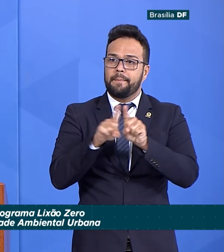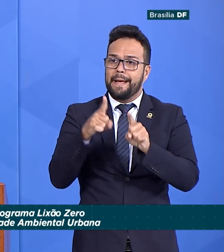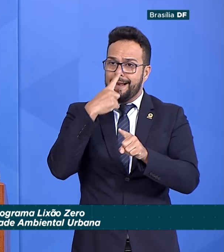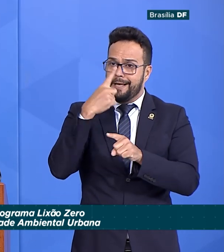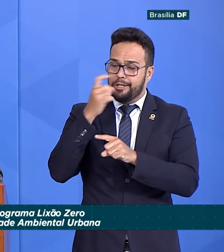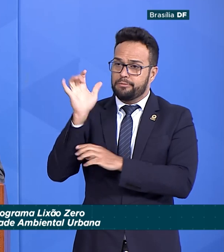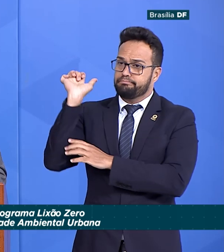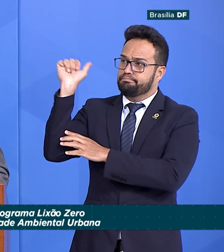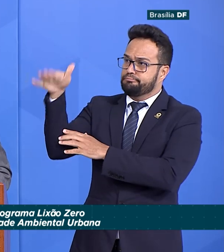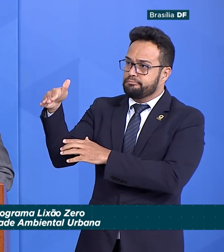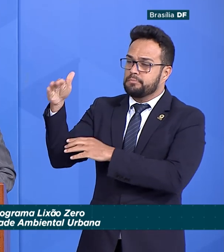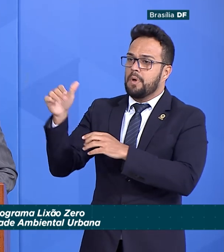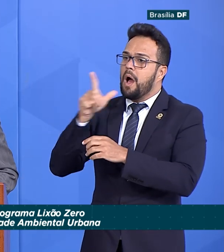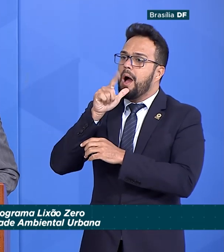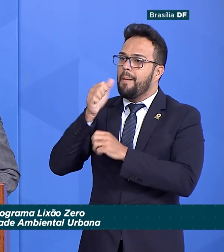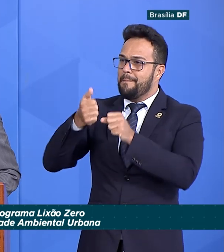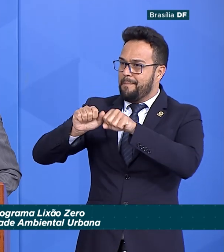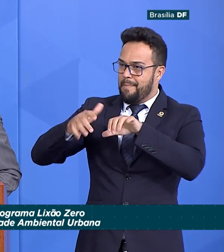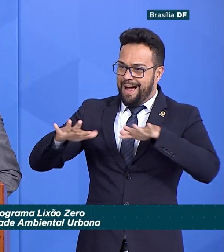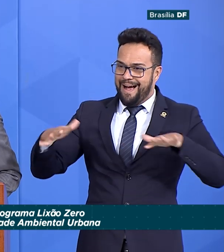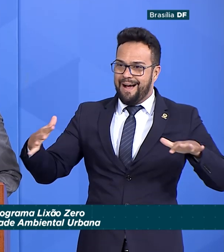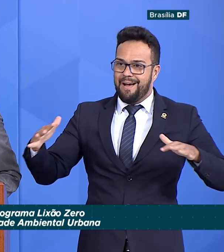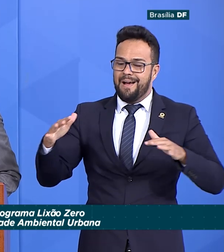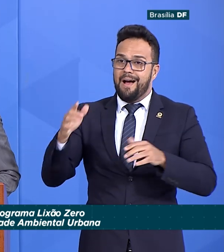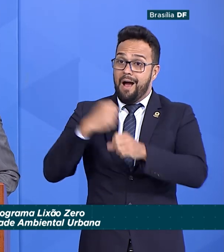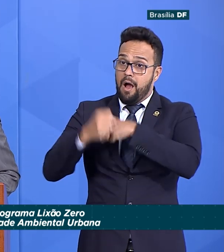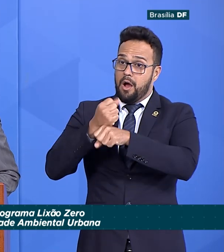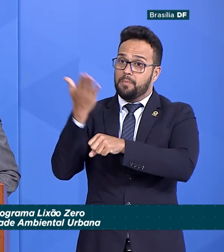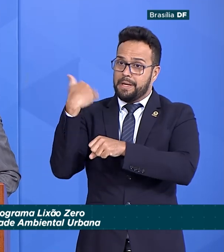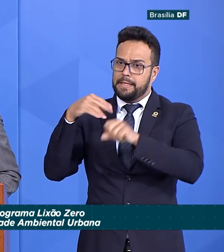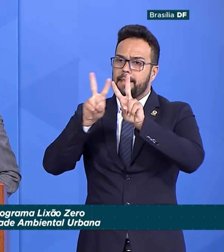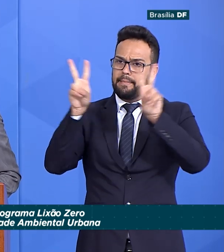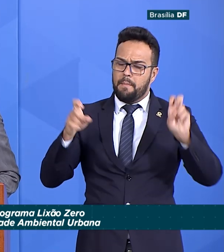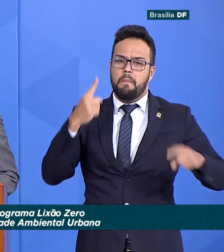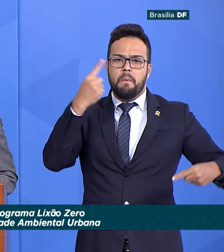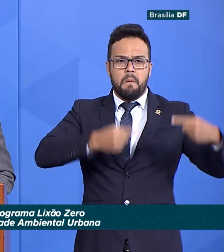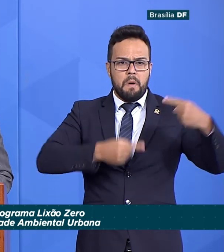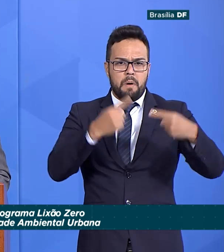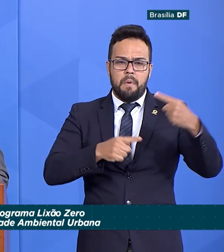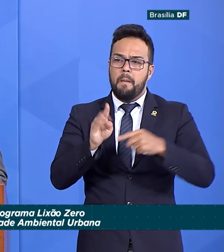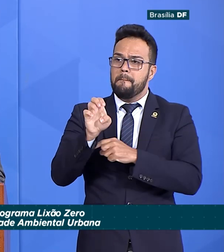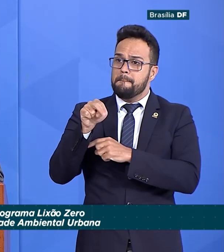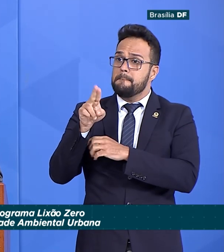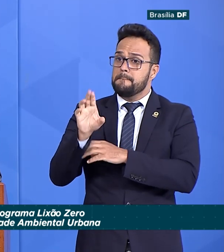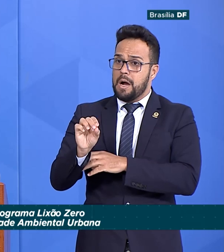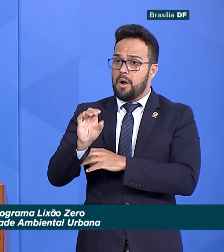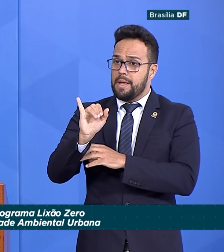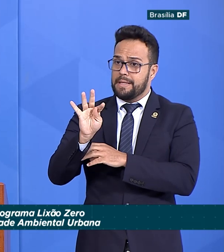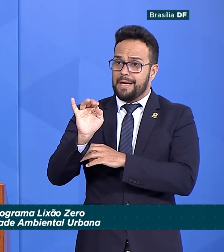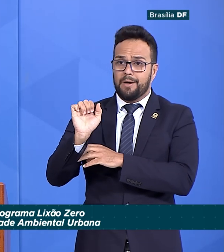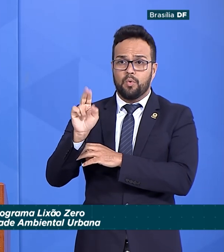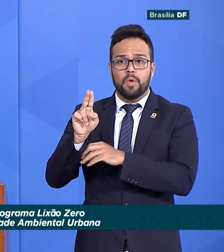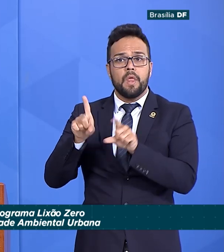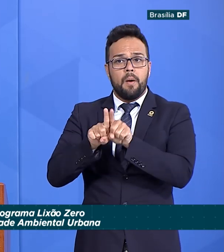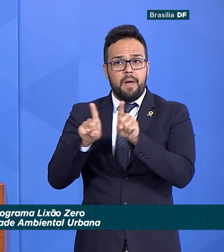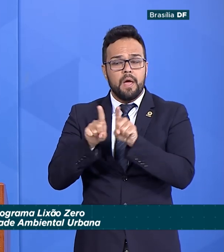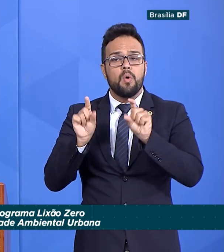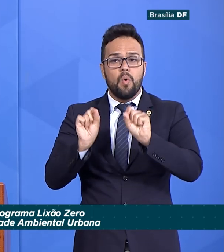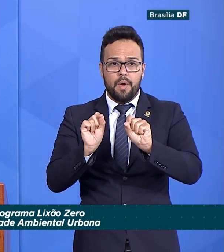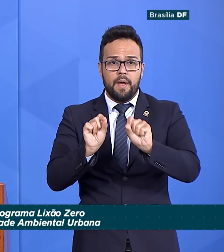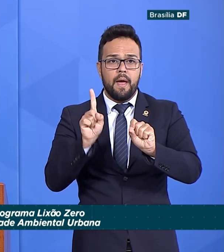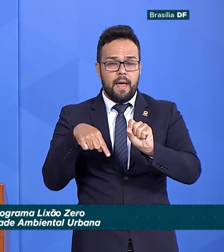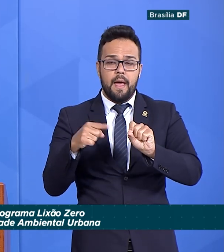tema no ano passado foi objeto de debate no encontro da ONU em Nairobi, no Quênia. Também